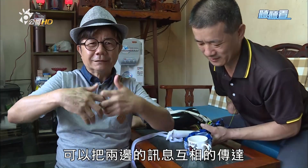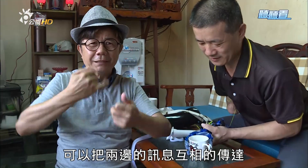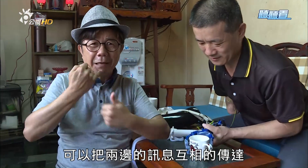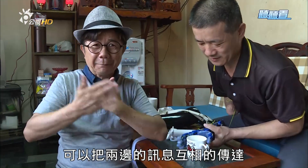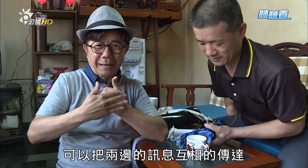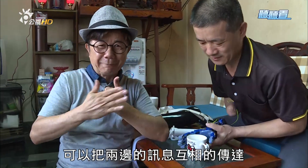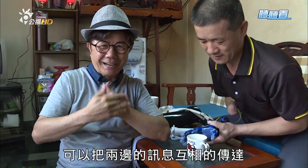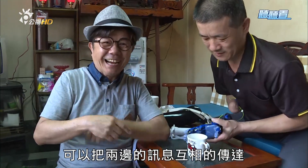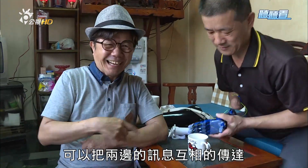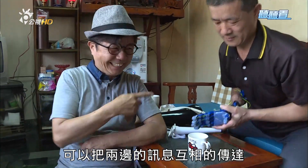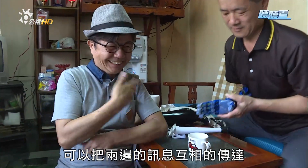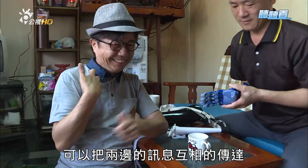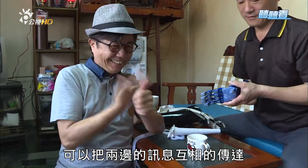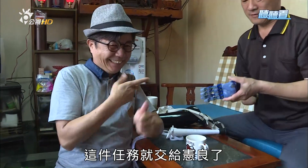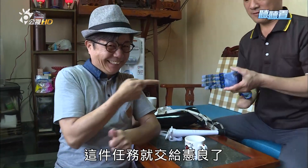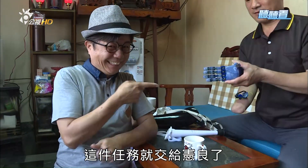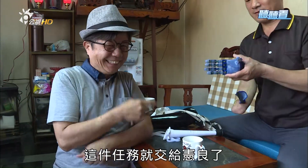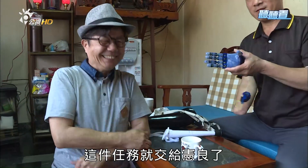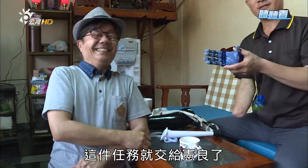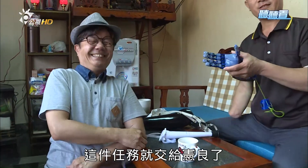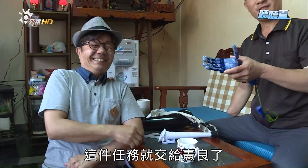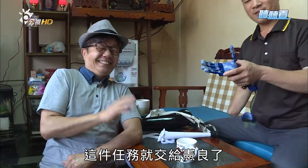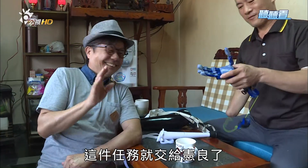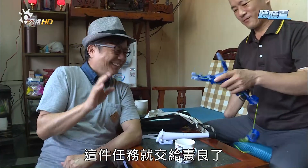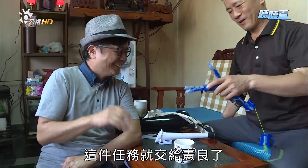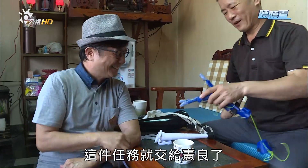互相的传达。这件任务就交给宪良了啊。